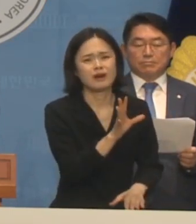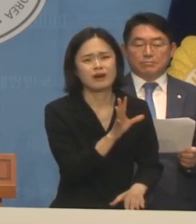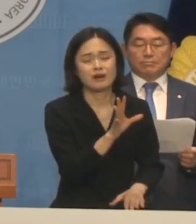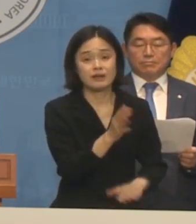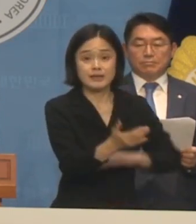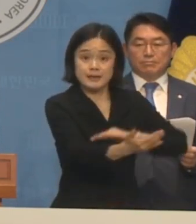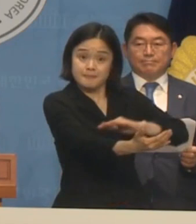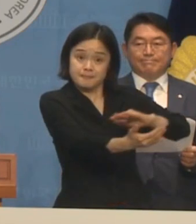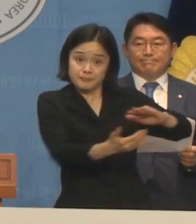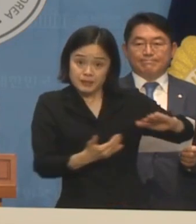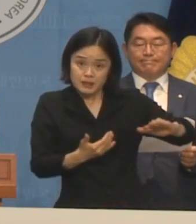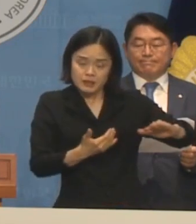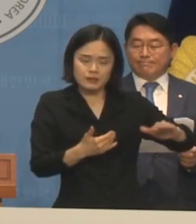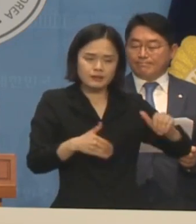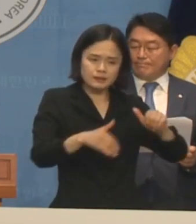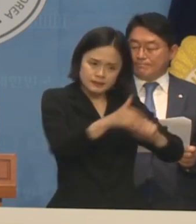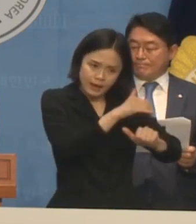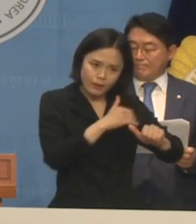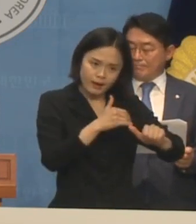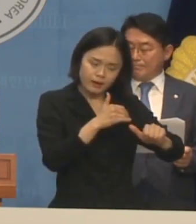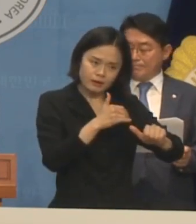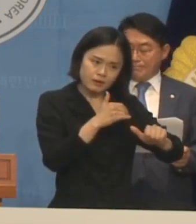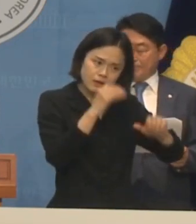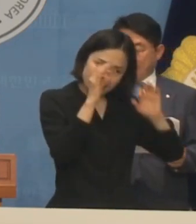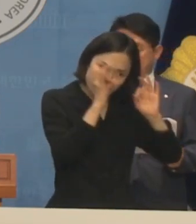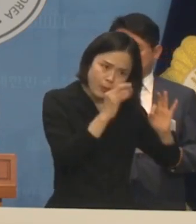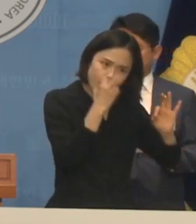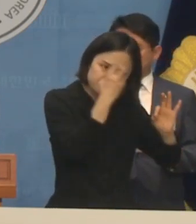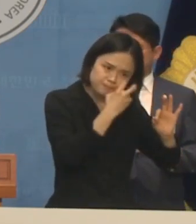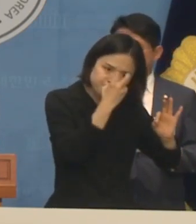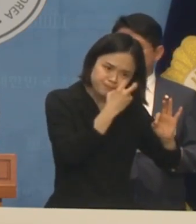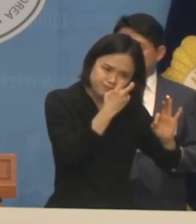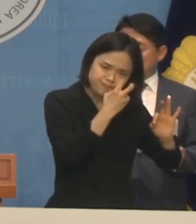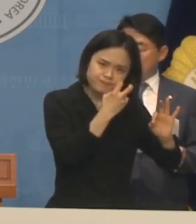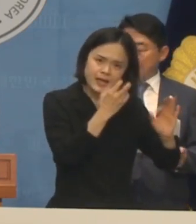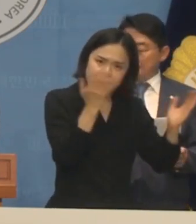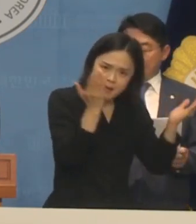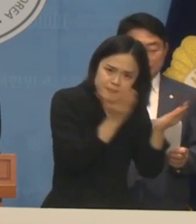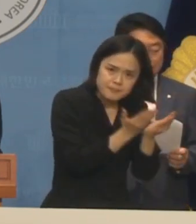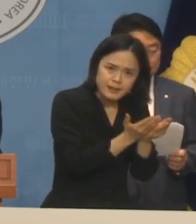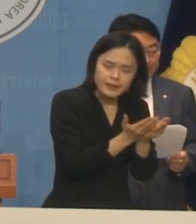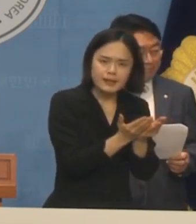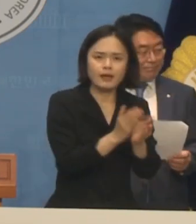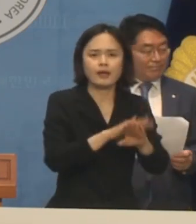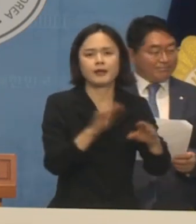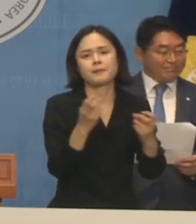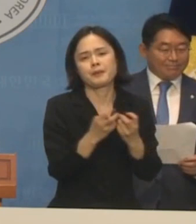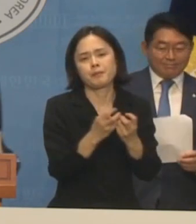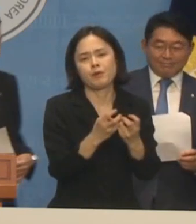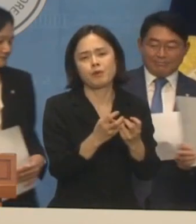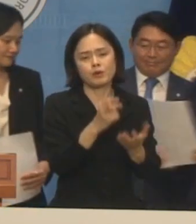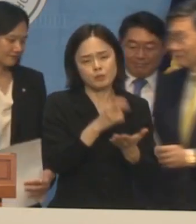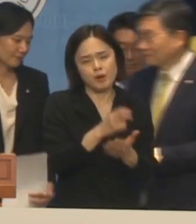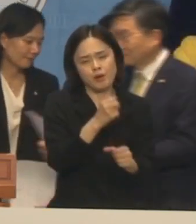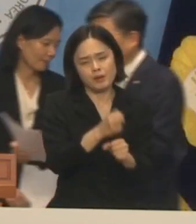중요하지만 더욱 중요한 것은 정확한 처방입니다. 이정표를 다시 세워야 합니다.